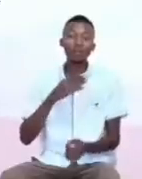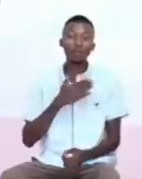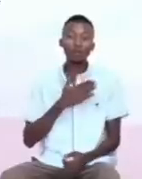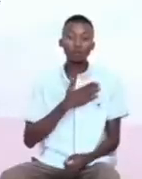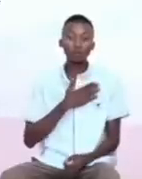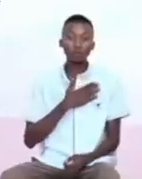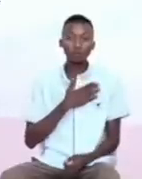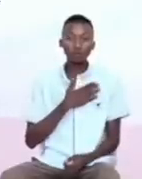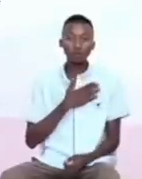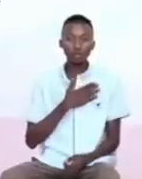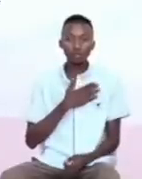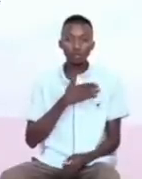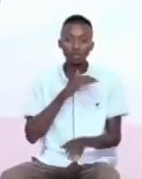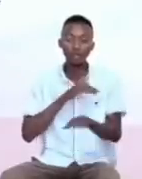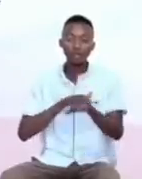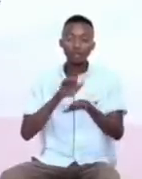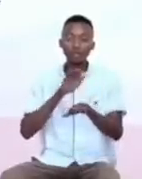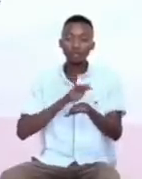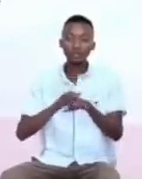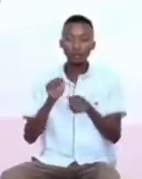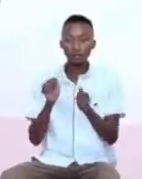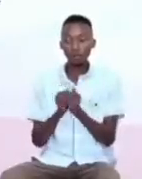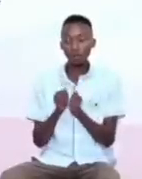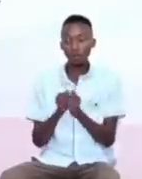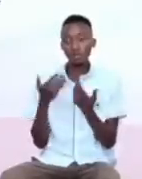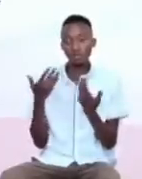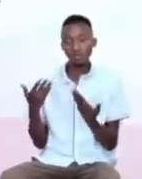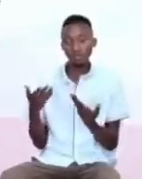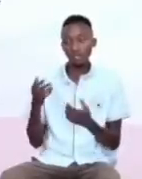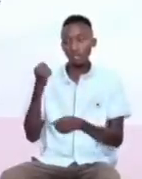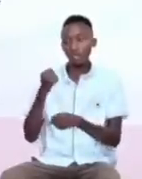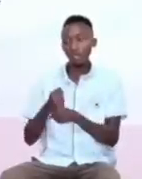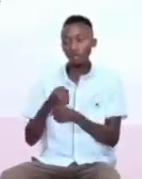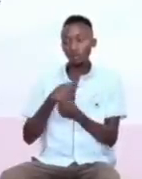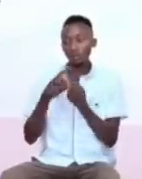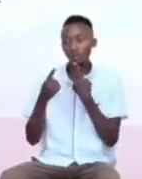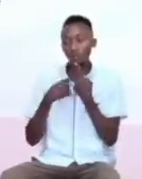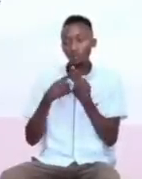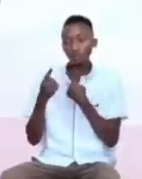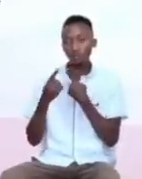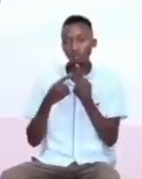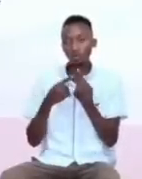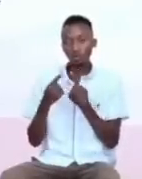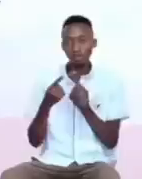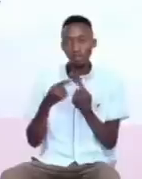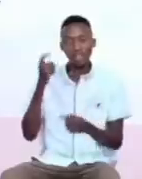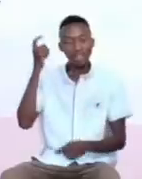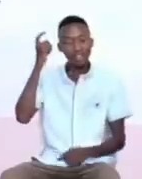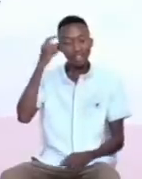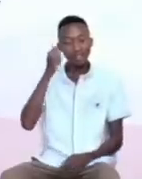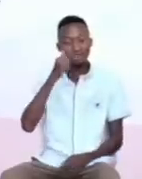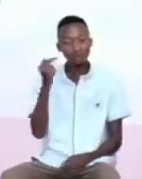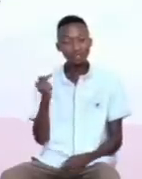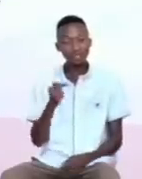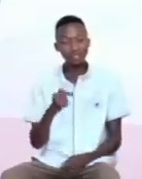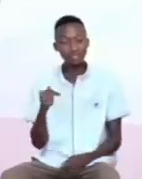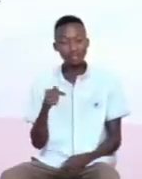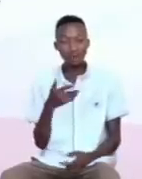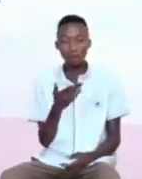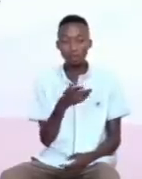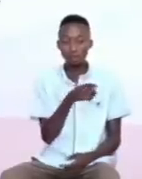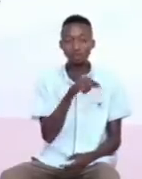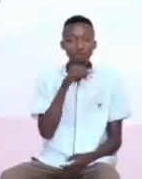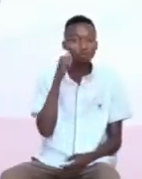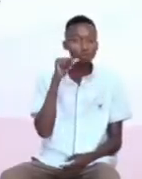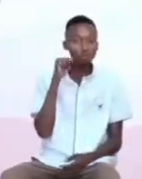jamaa linamwaga madini. Sasa mwenzangu kazi ni kuongea mbongo wa Tanzania. Alafu ile jamaa mwingine ni mzungu. Huyu